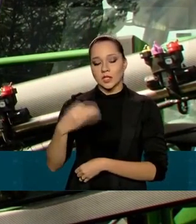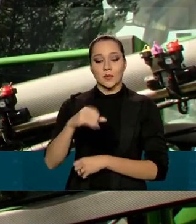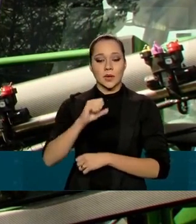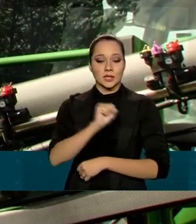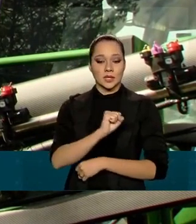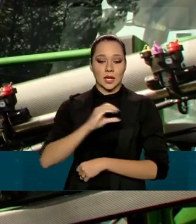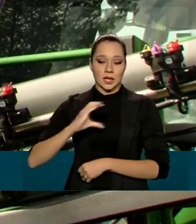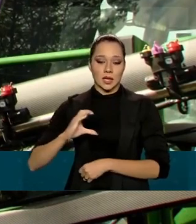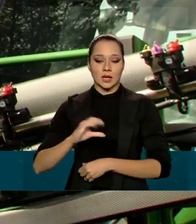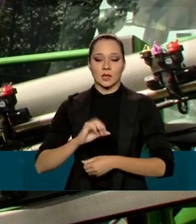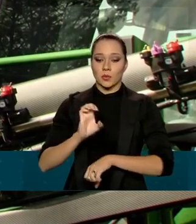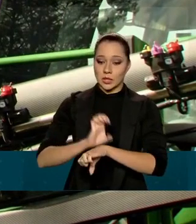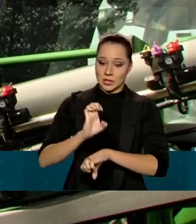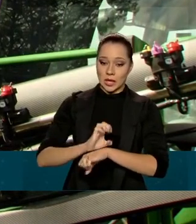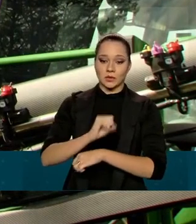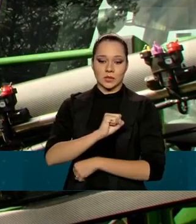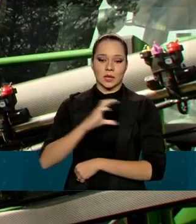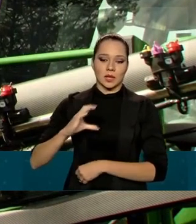Catarina.